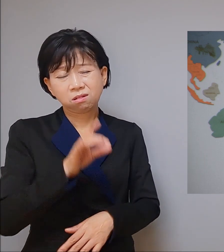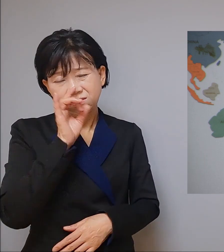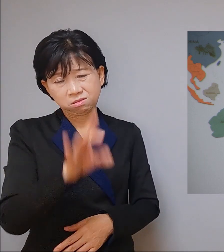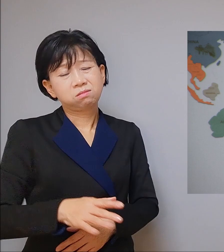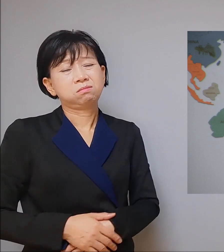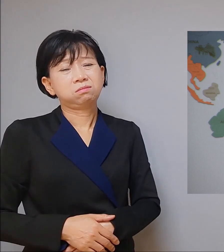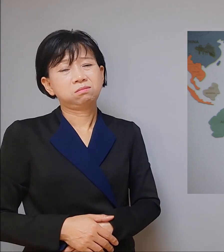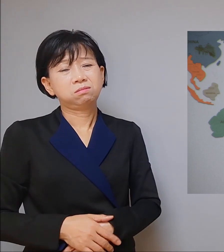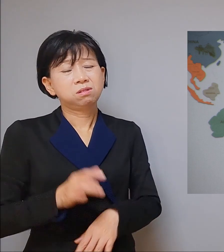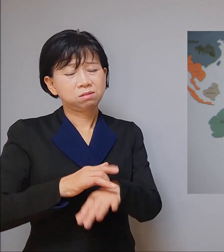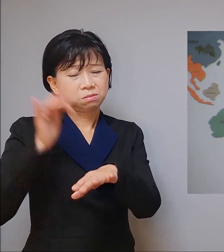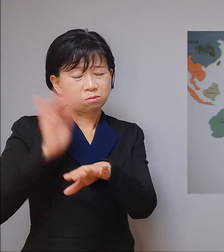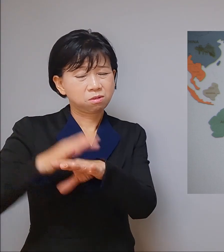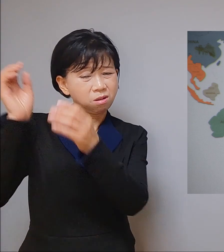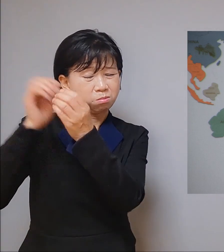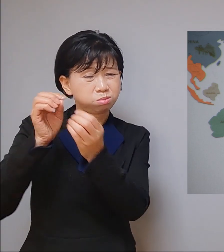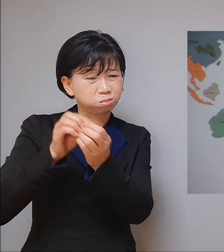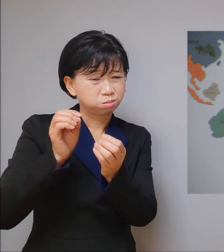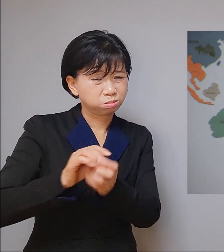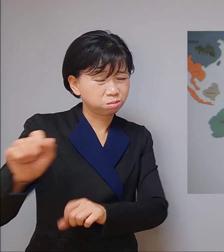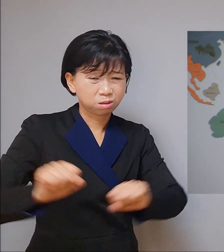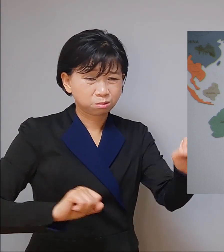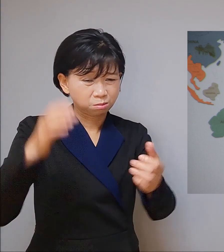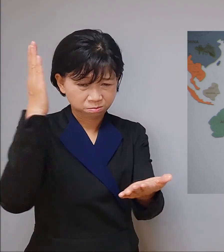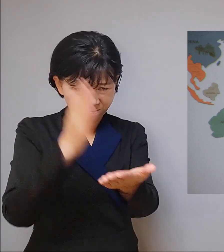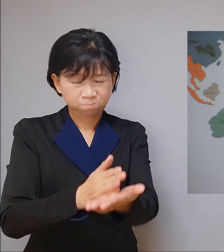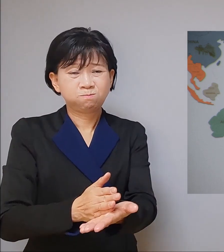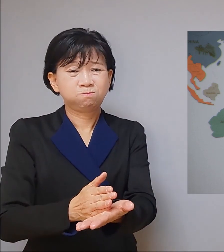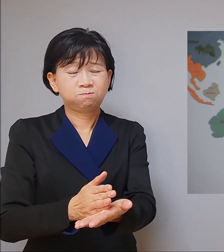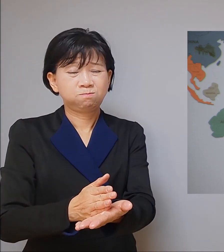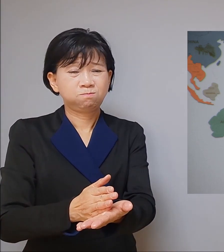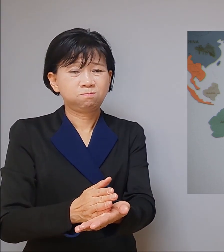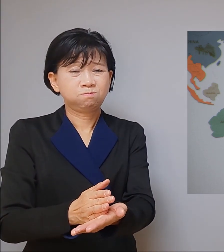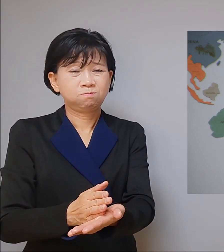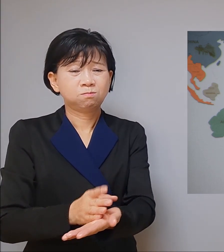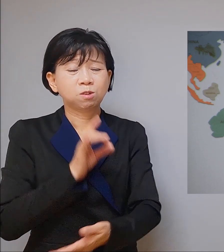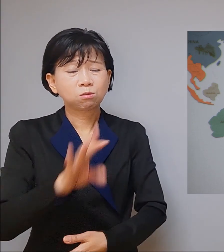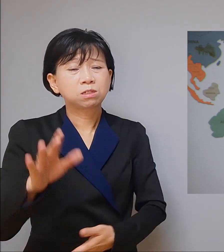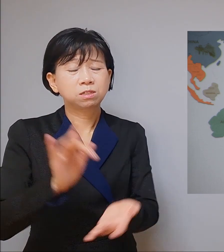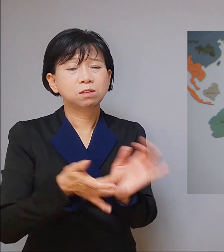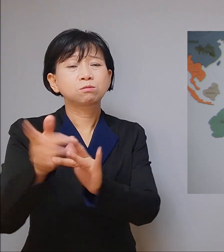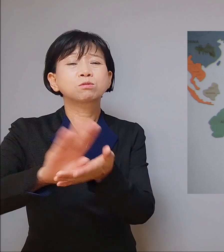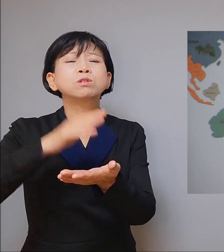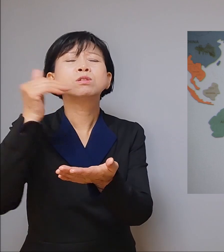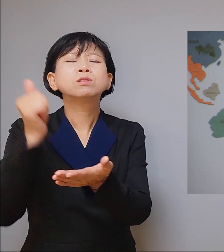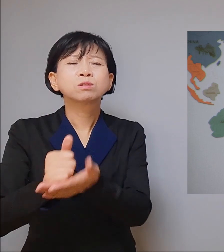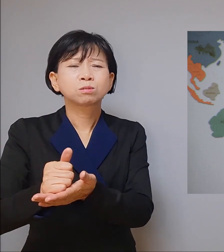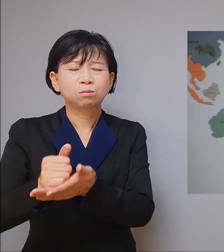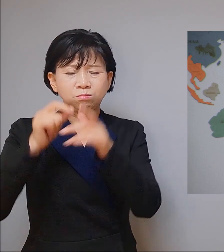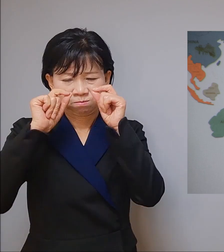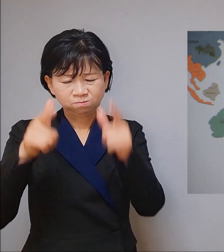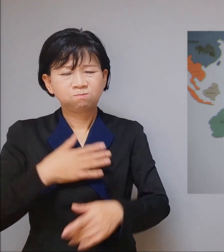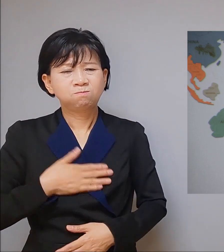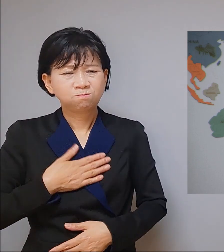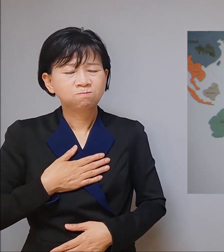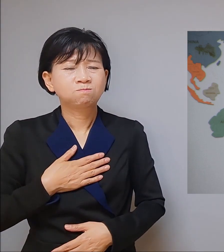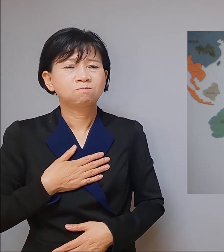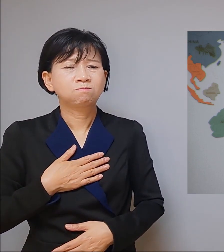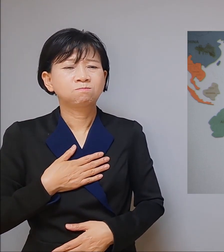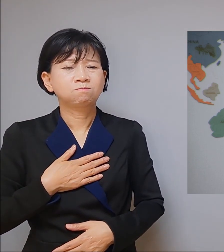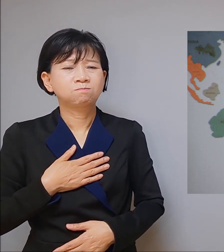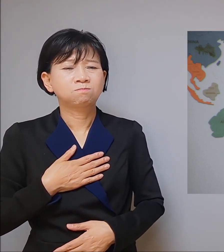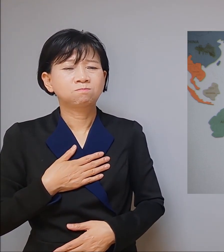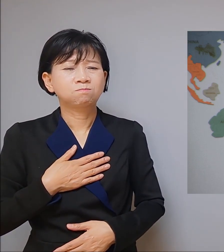여러분, 습관과 전통으로 반복해서 행하지 마시고 공급해 주시는 분은 오직 예수 그리스도이심을 깨달아야 될 줄